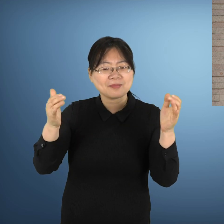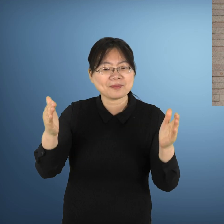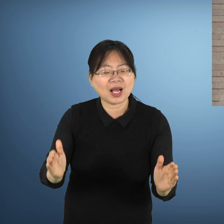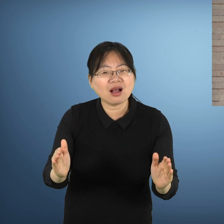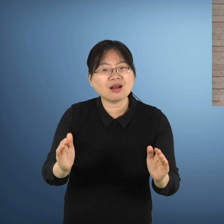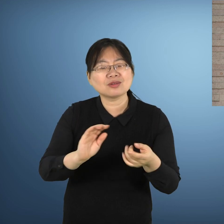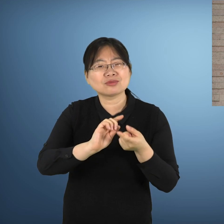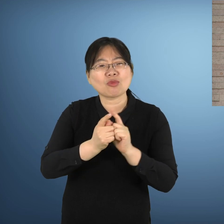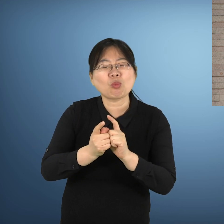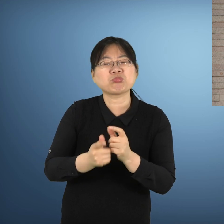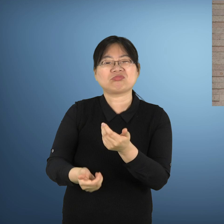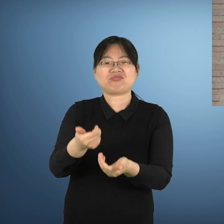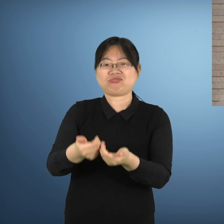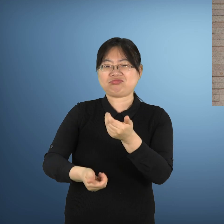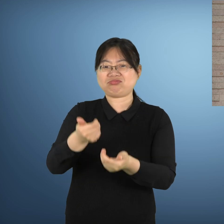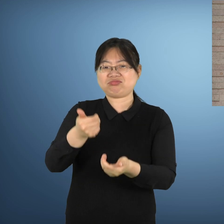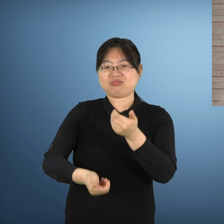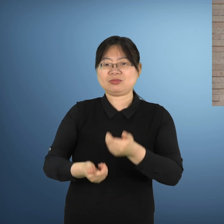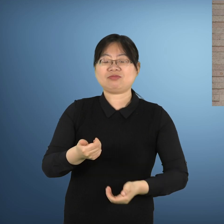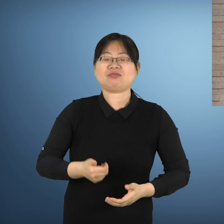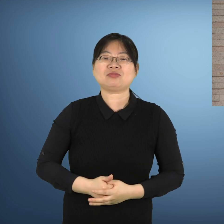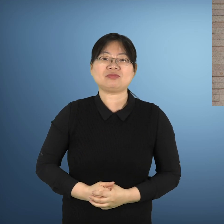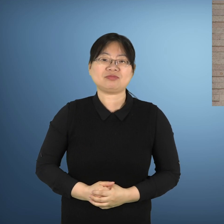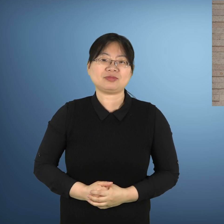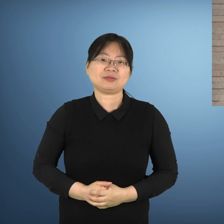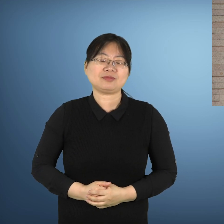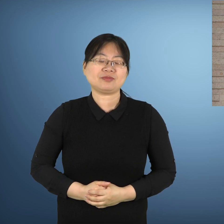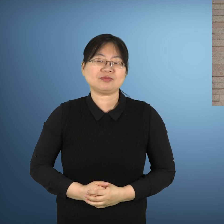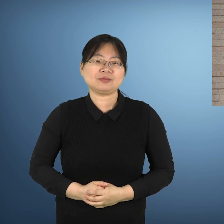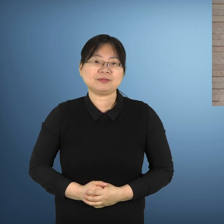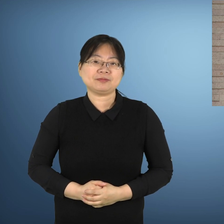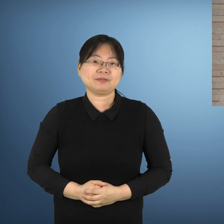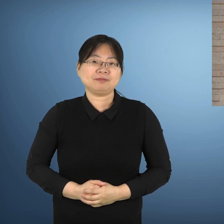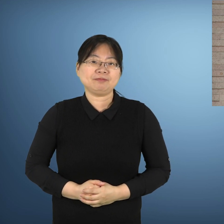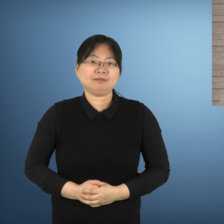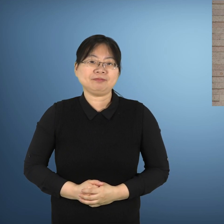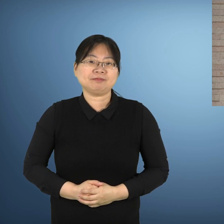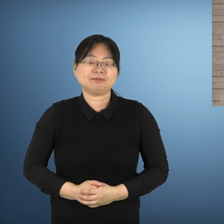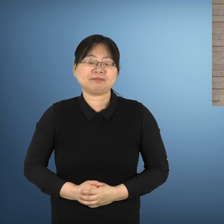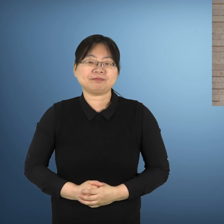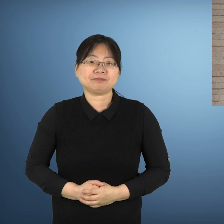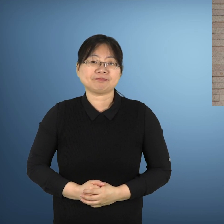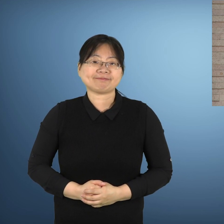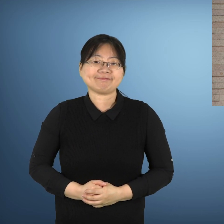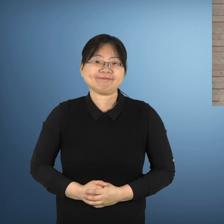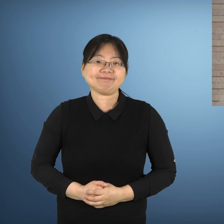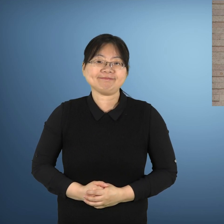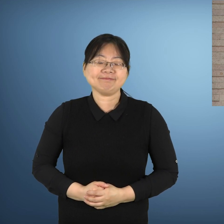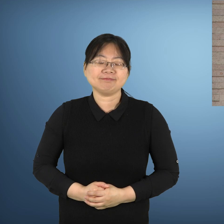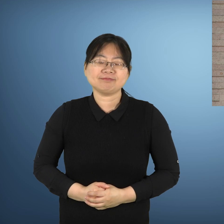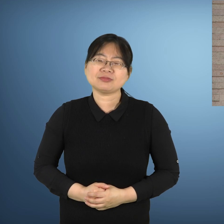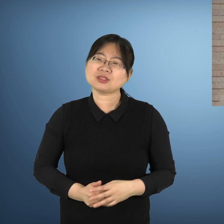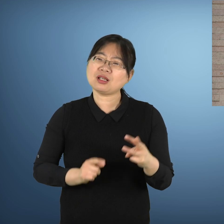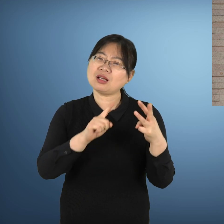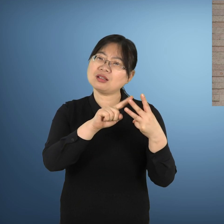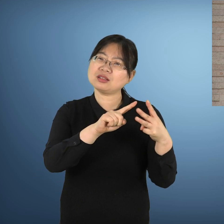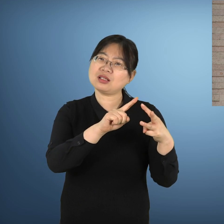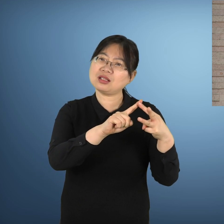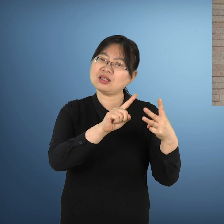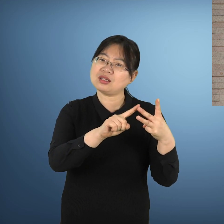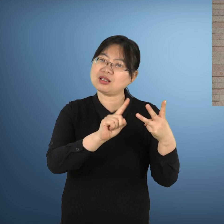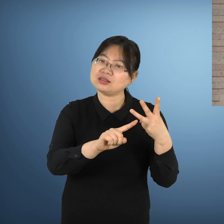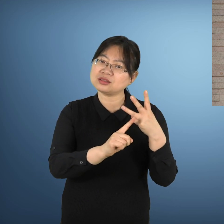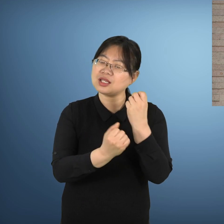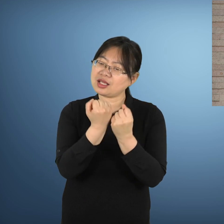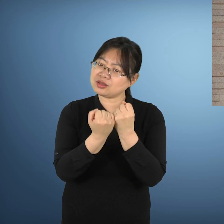아직도 설왕설래 논란이 많은 질문의 구절입니다. 해서 한 3가지 정도의